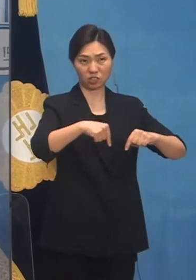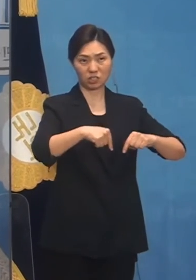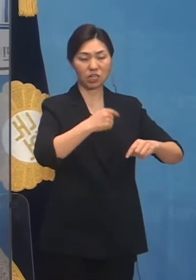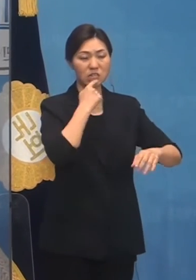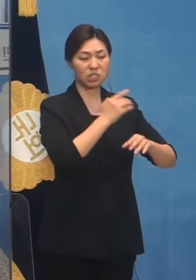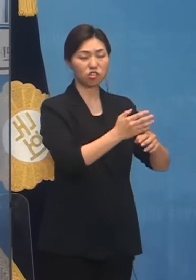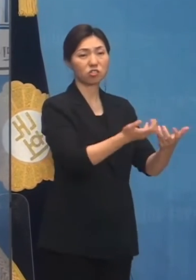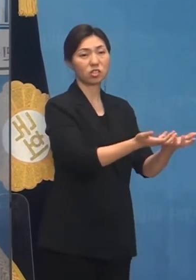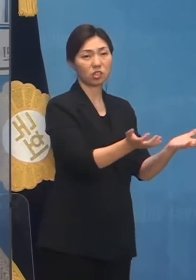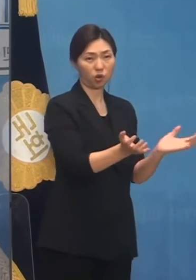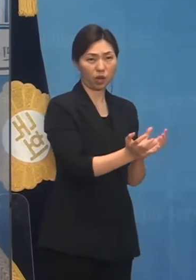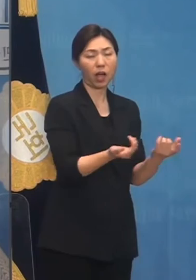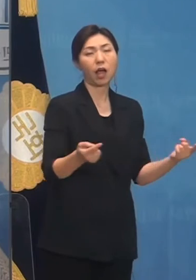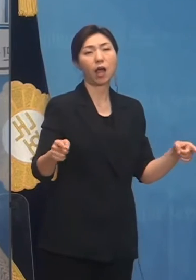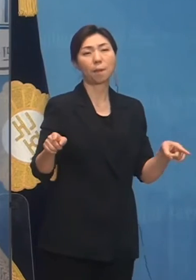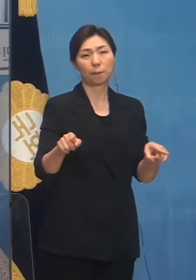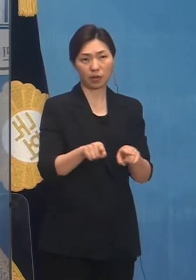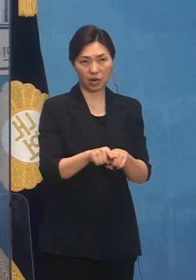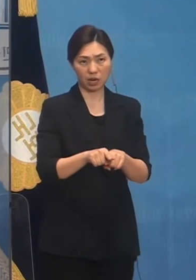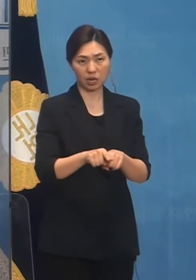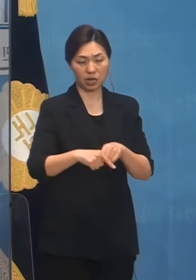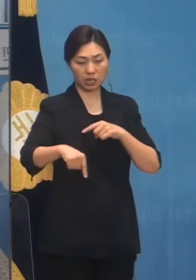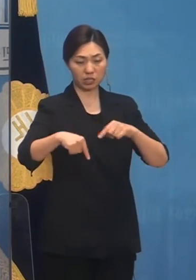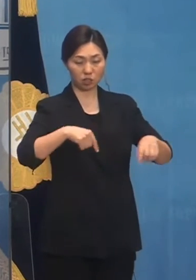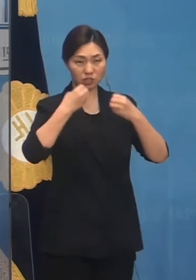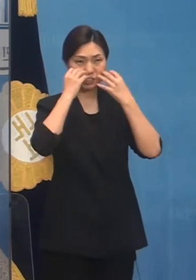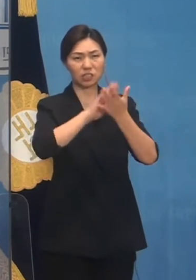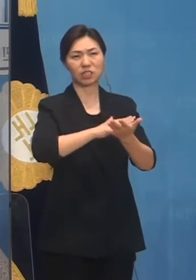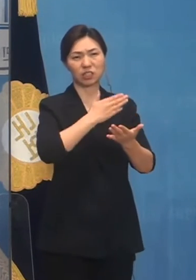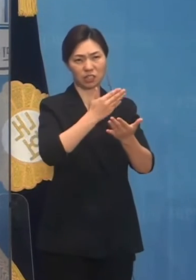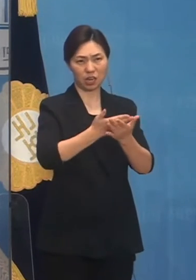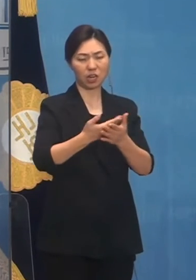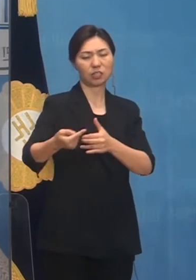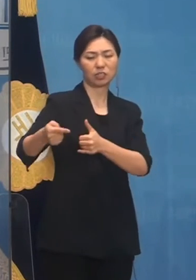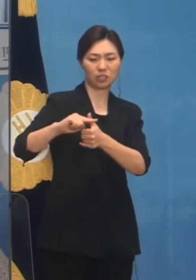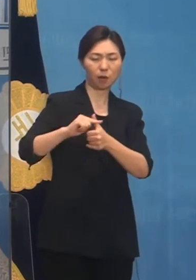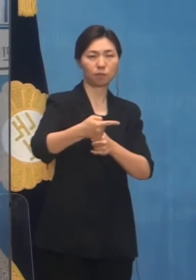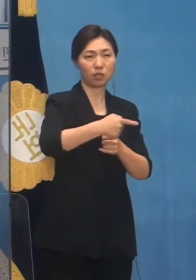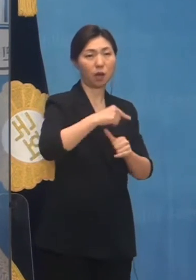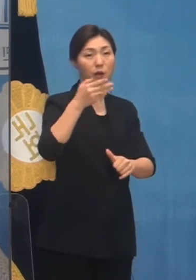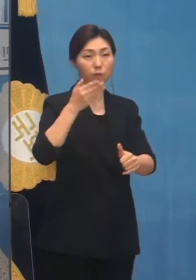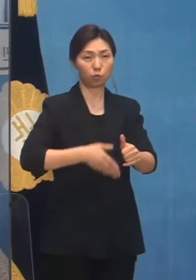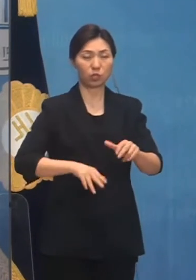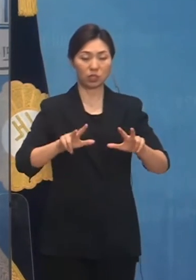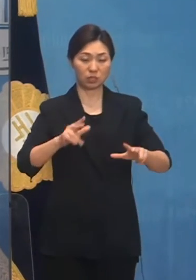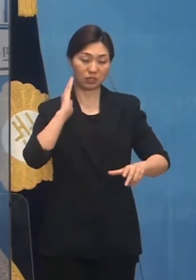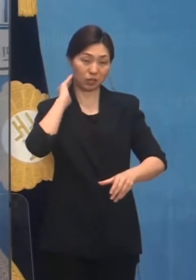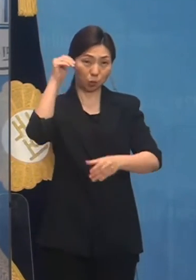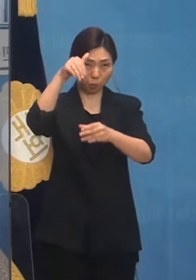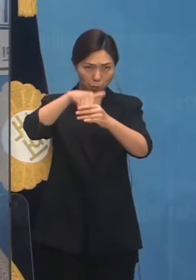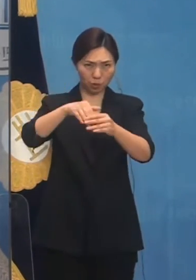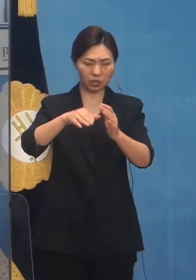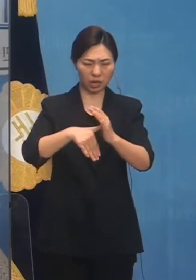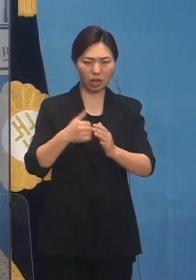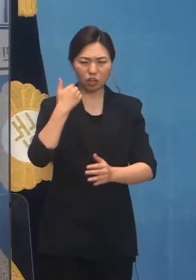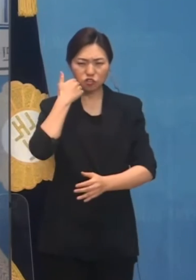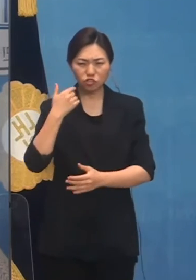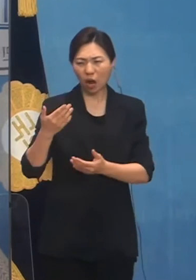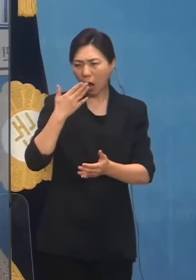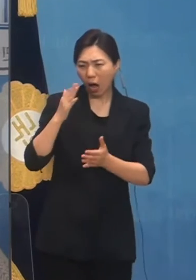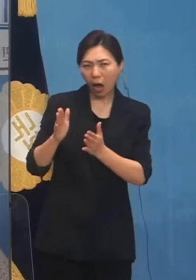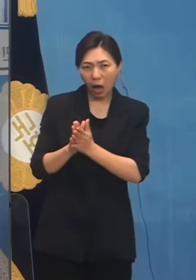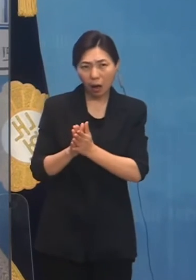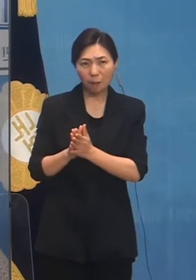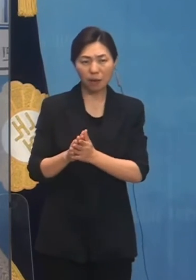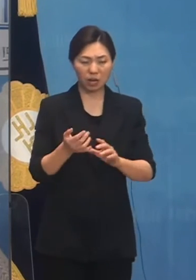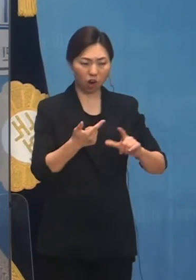더불어민주당과 함께 정치개혁을 동참해 주실 것을 촉구합니다. 이번 대선 과정에서 연합정치, 다원주의 정치에